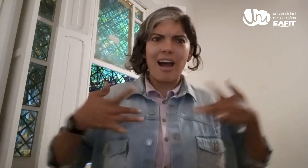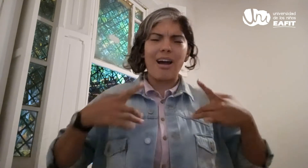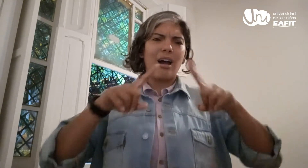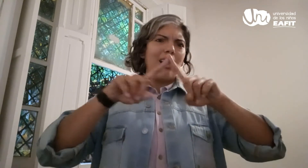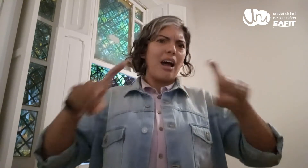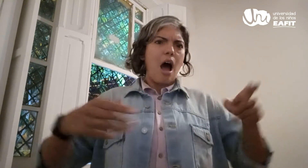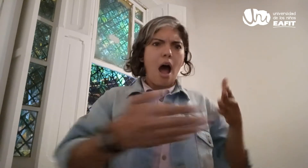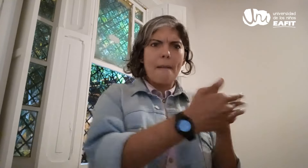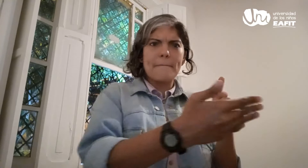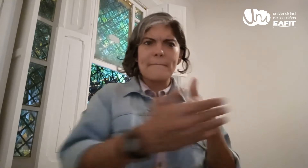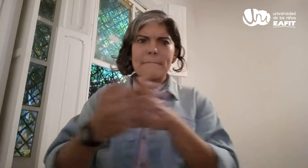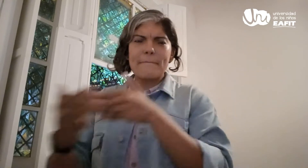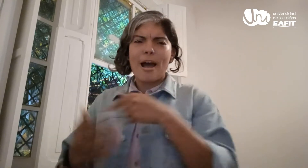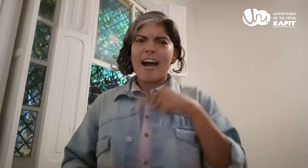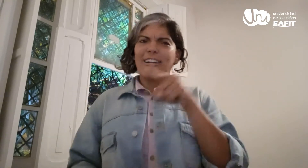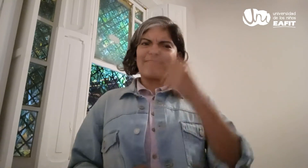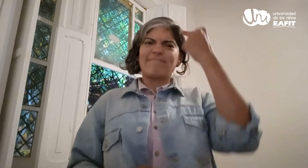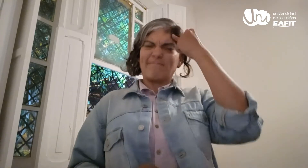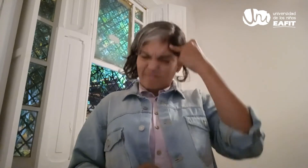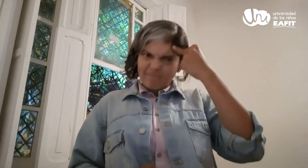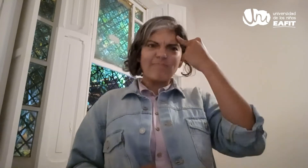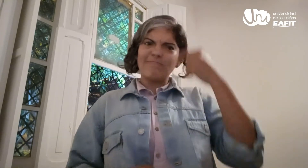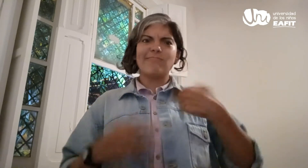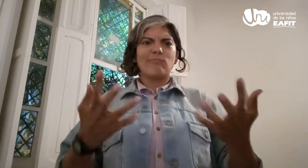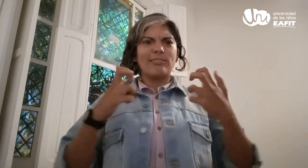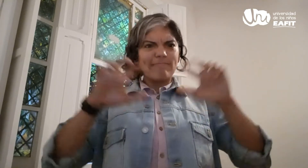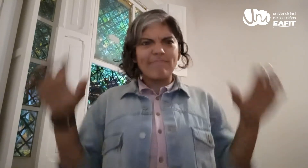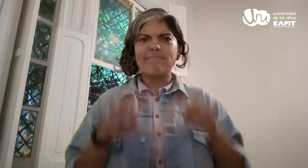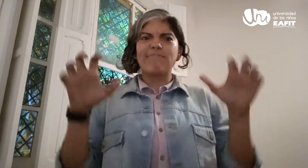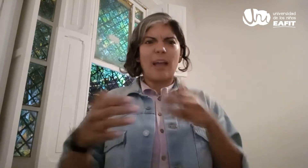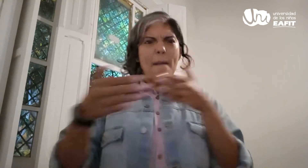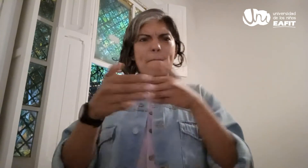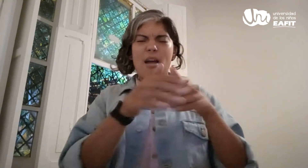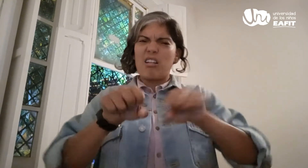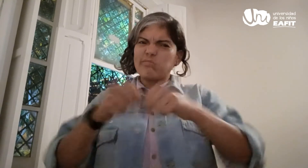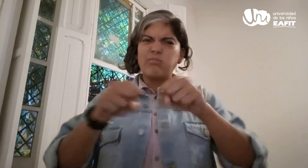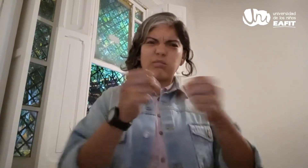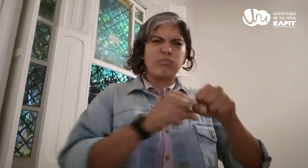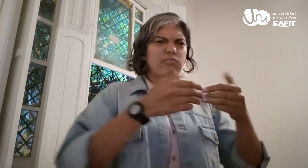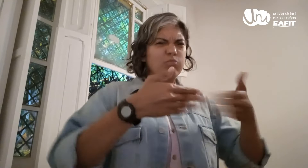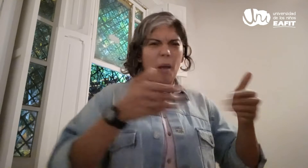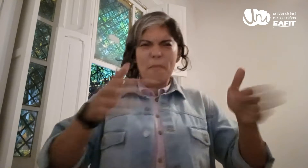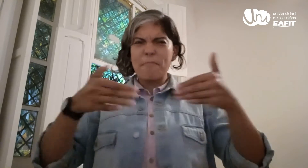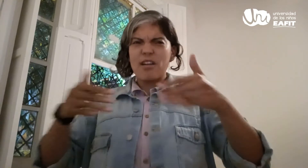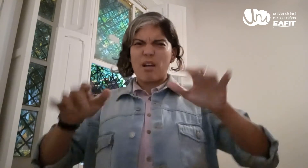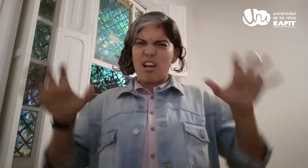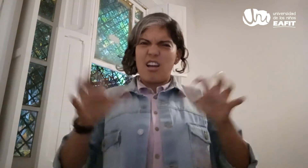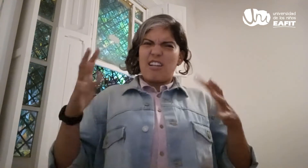en el sector de la salud, nos enfrentamos a un gran obstáculo comunicativo. Por esta razón, decidí apostarle a mitigar estas